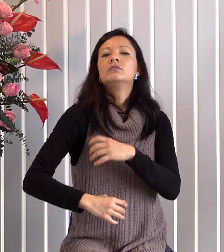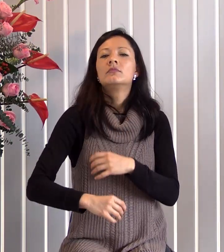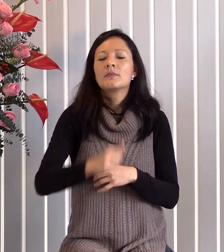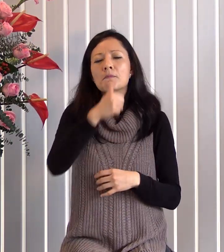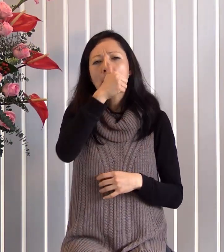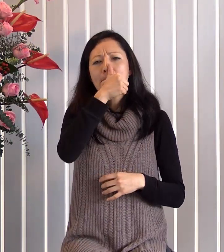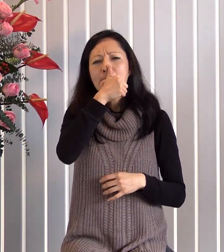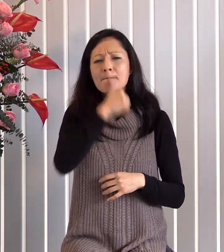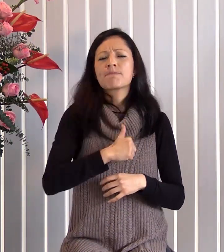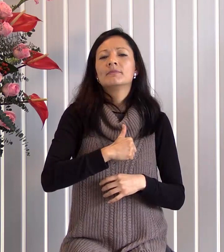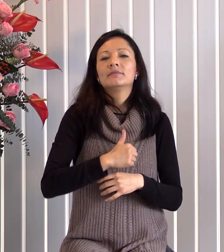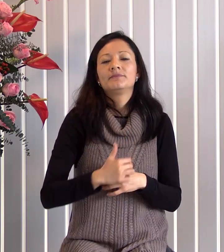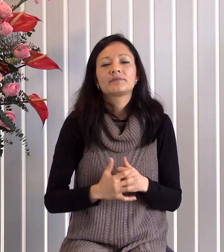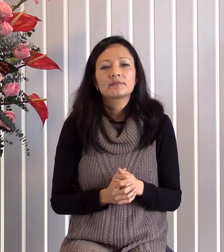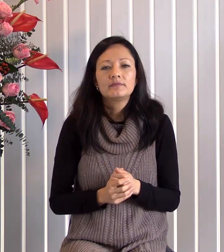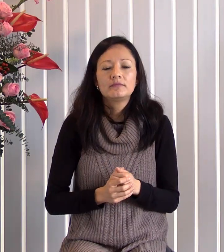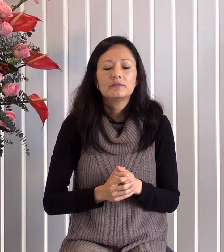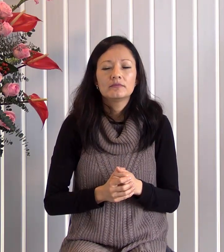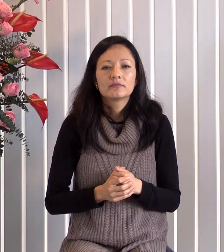aguantar,